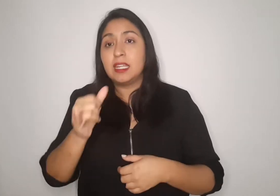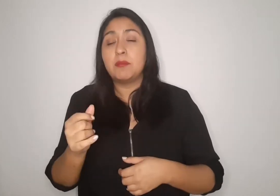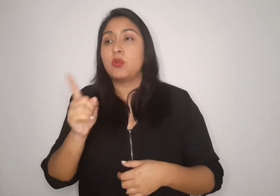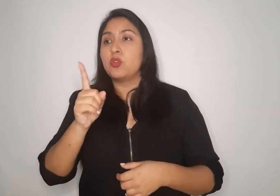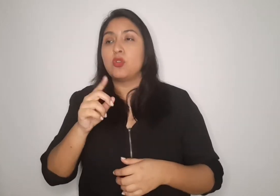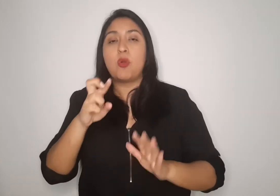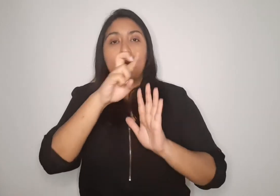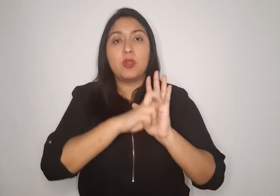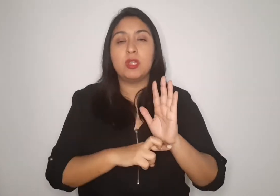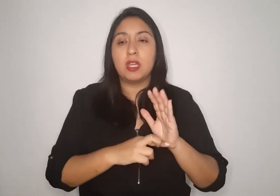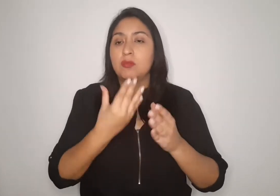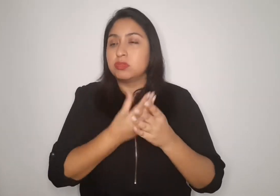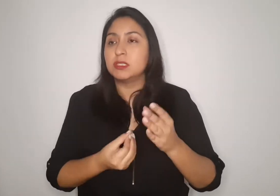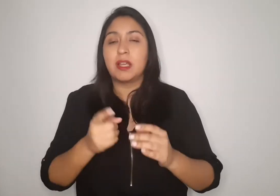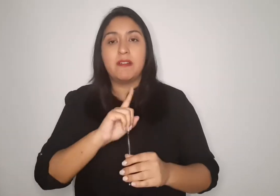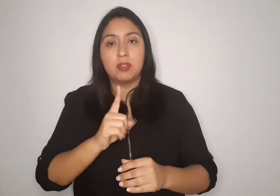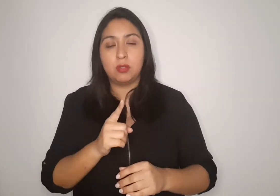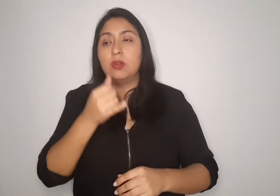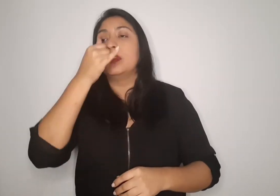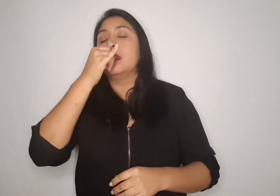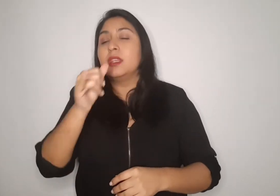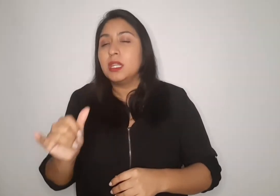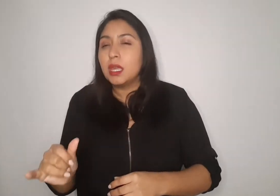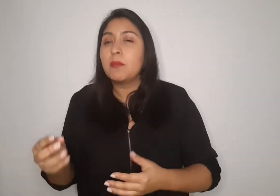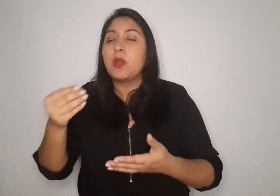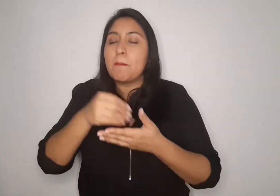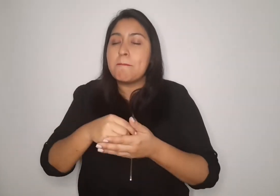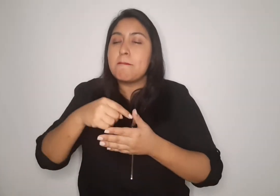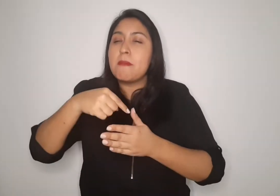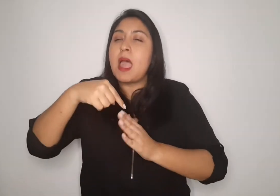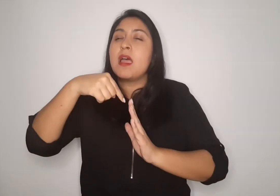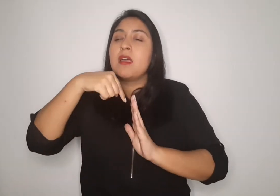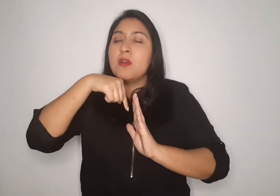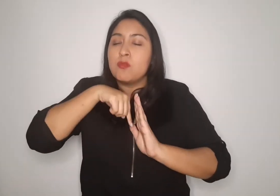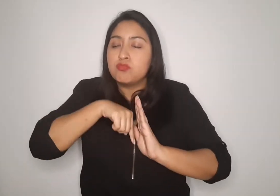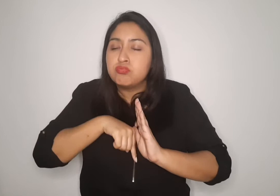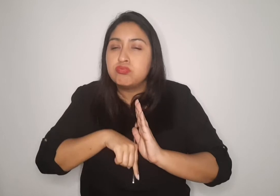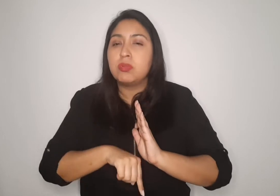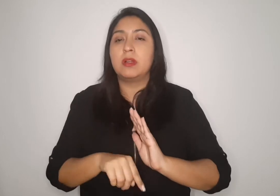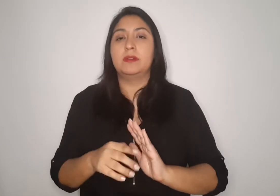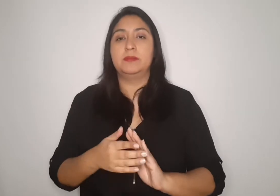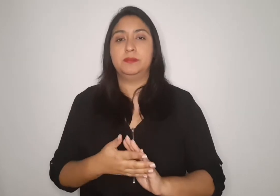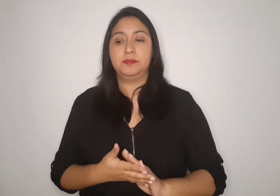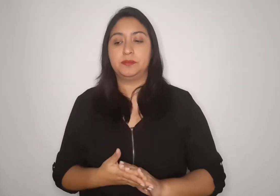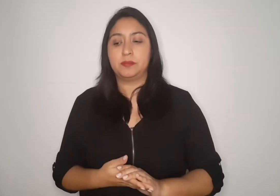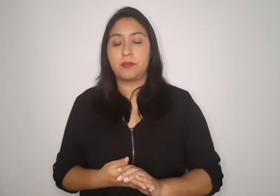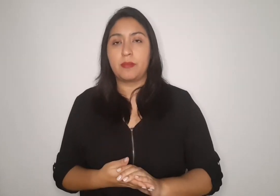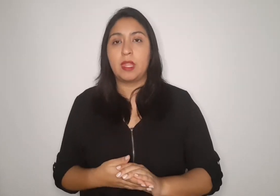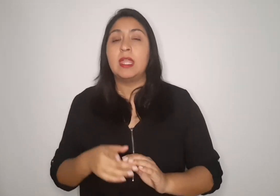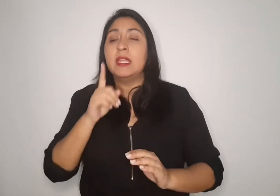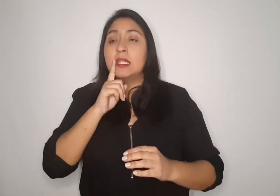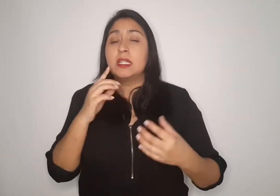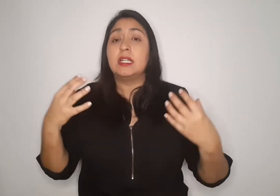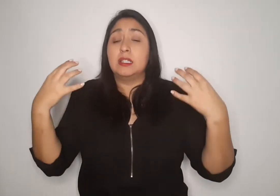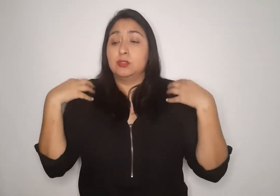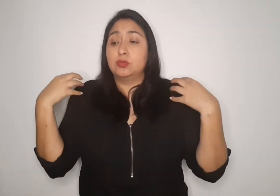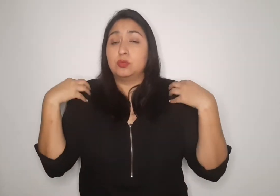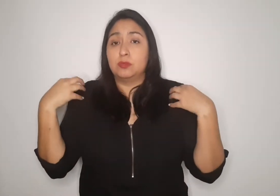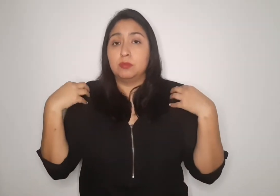No sé cómo explicarlo, pero es algo mucho más profundo que el otro mundo tiene que asumir también. Y ahí yo también